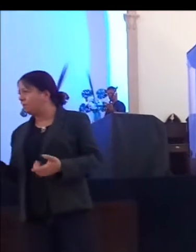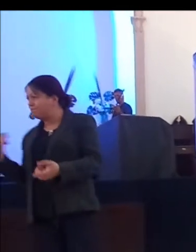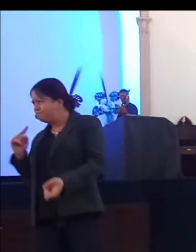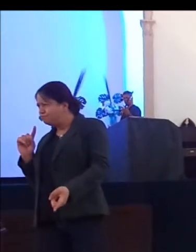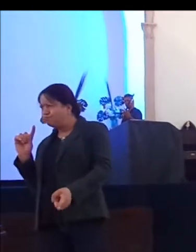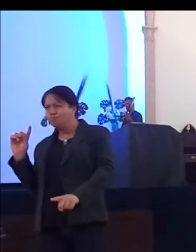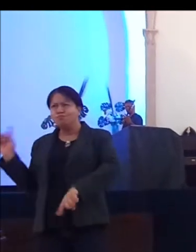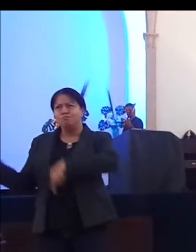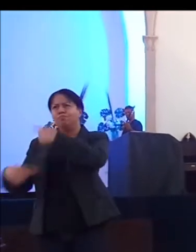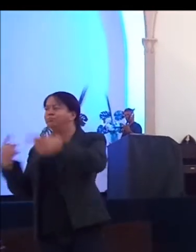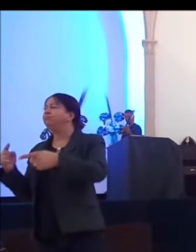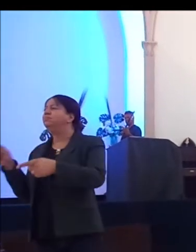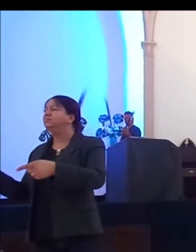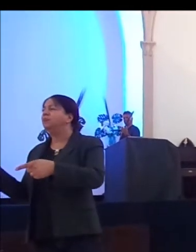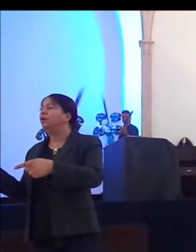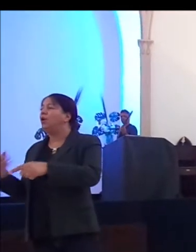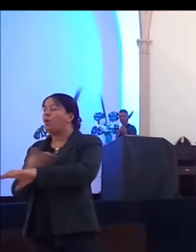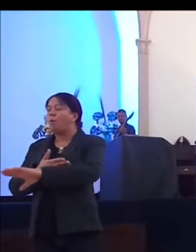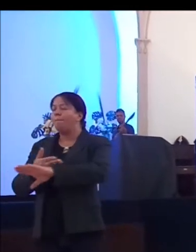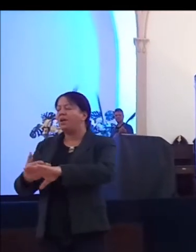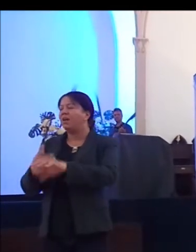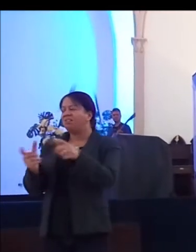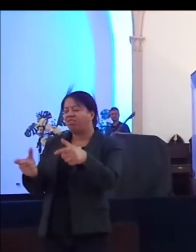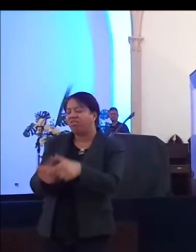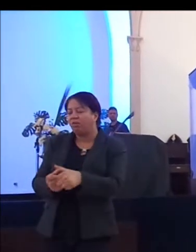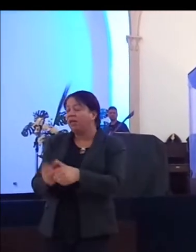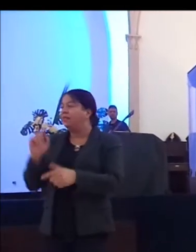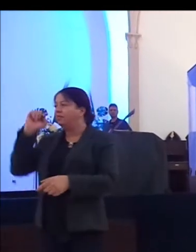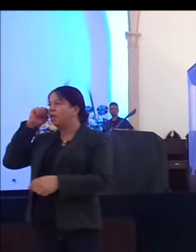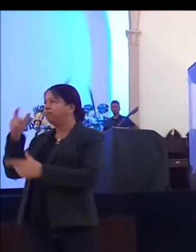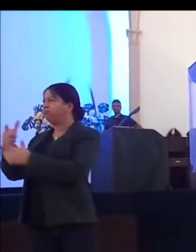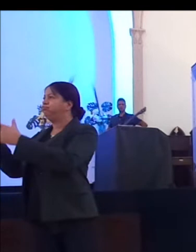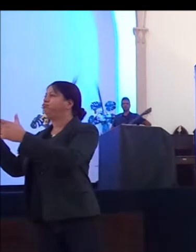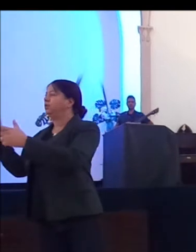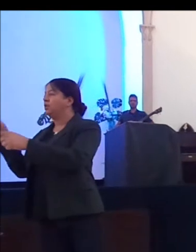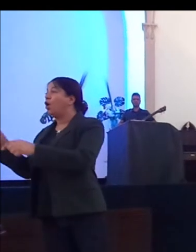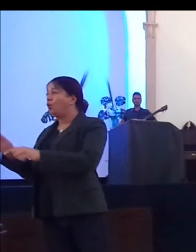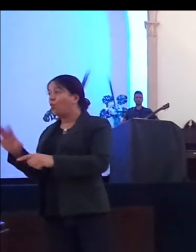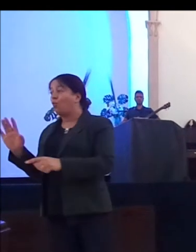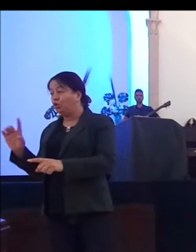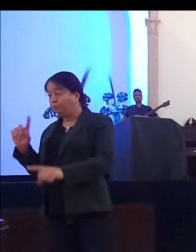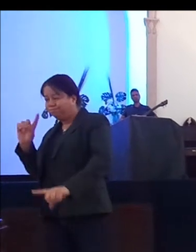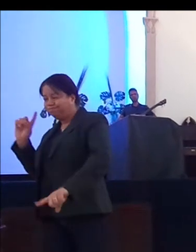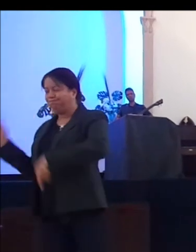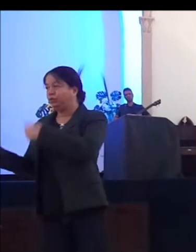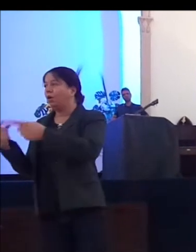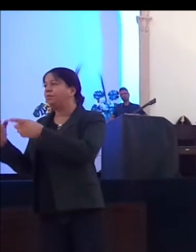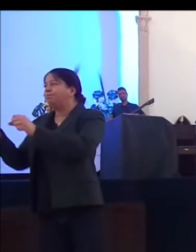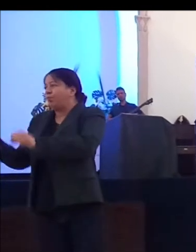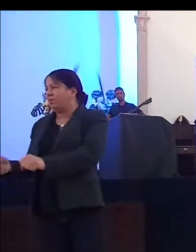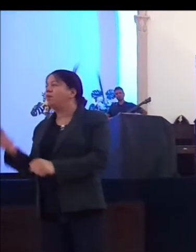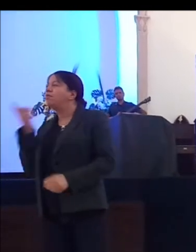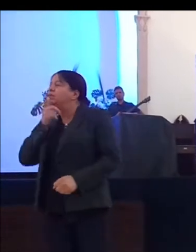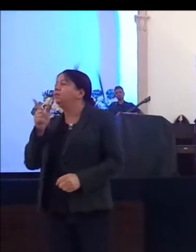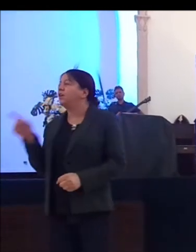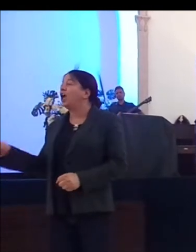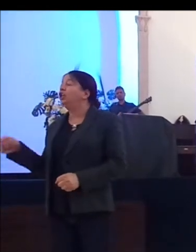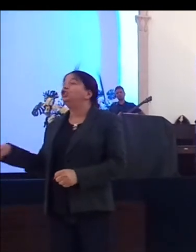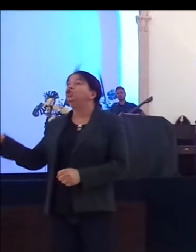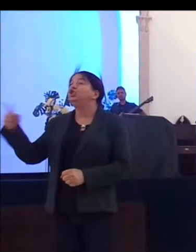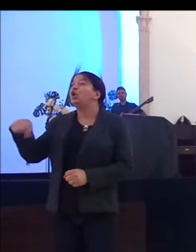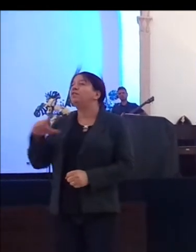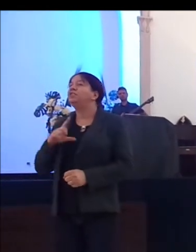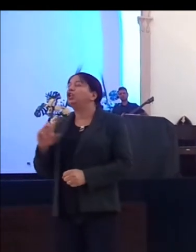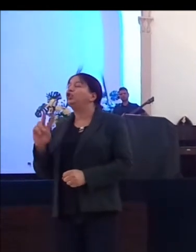nós vamos virar o jogo, os brancos são a minoria, os negros são a maioria, quando nós tomarmos o poder, nós vamos ter